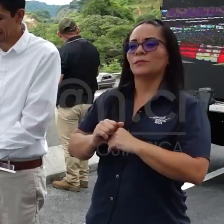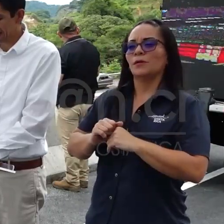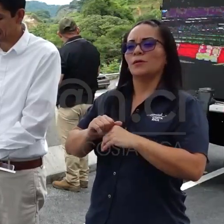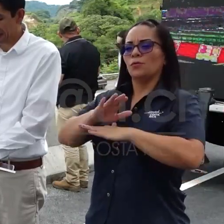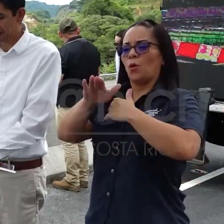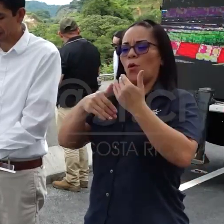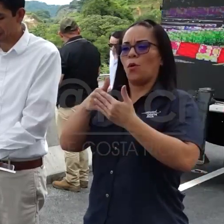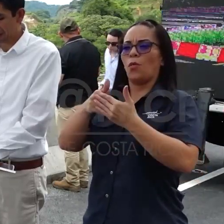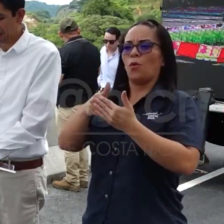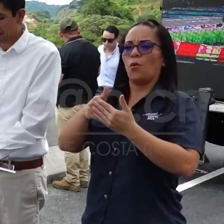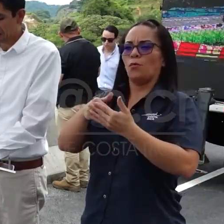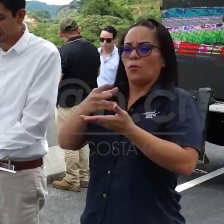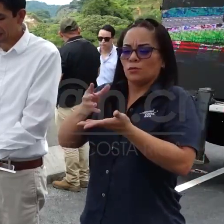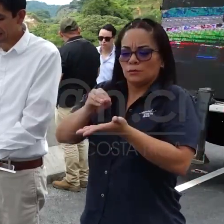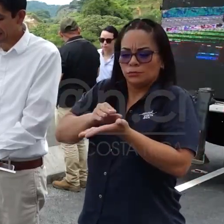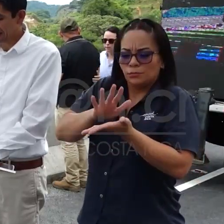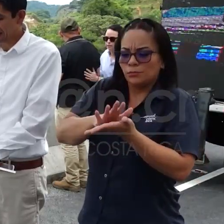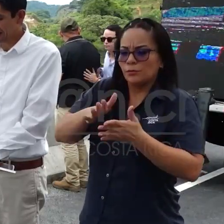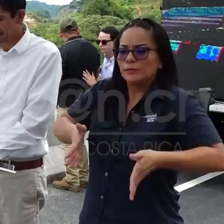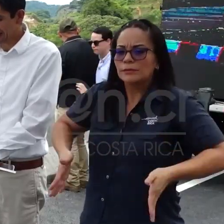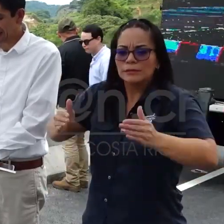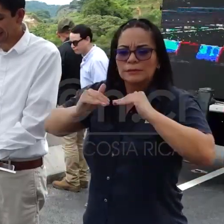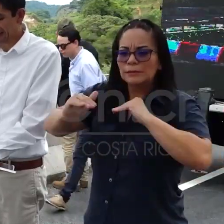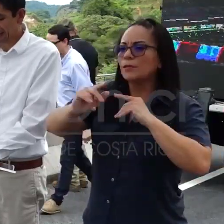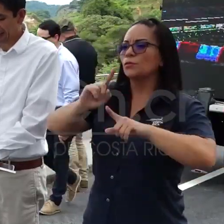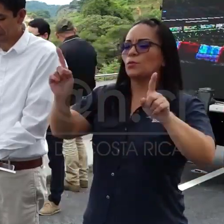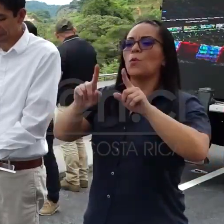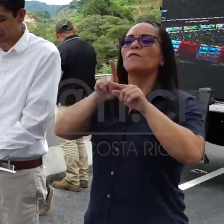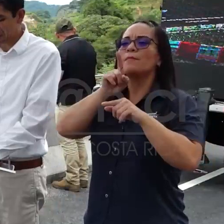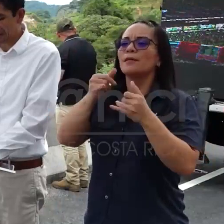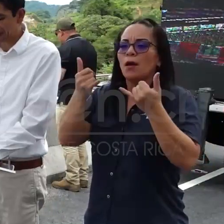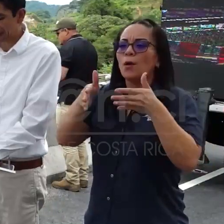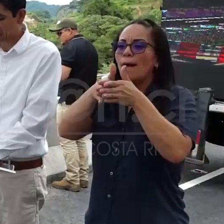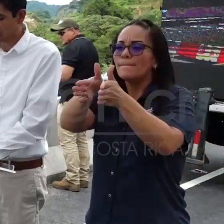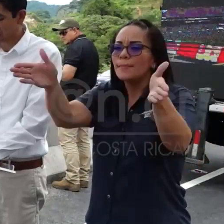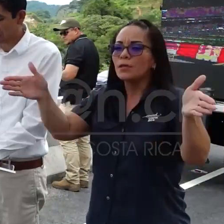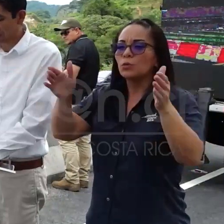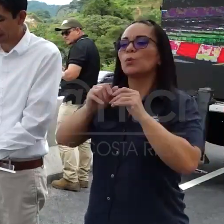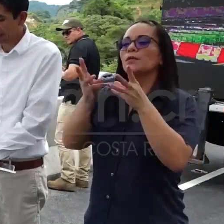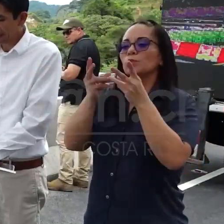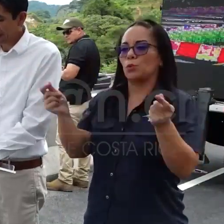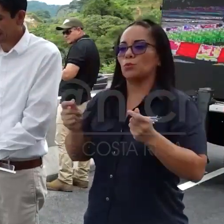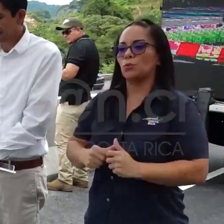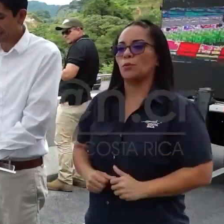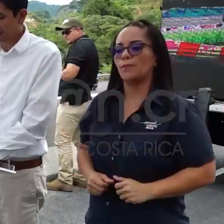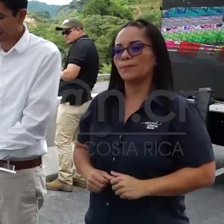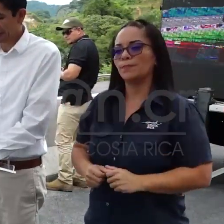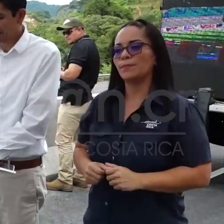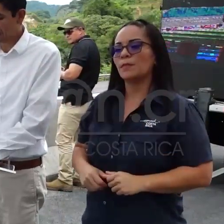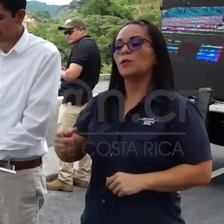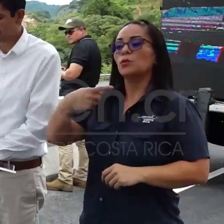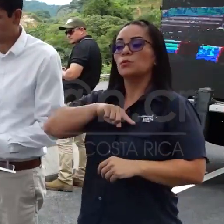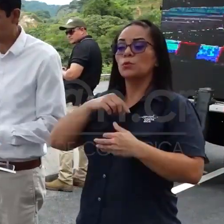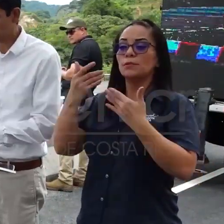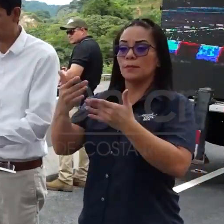pegados en el asfalto. Hoy se da la apertura a esta solución y